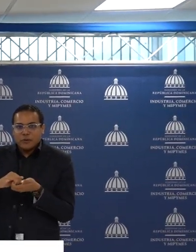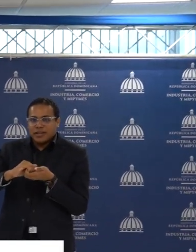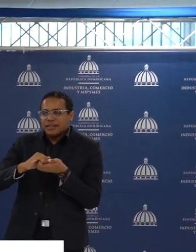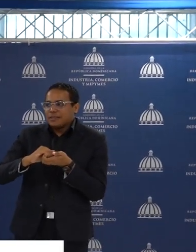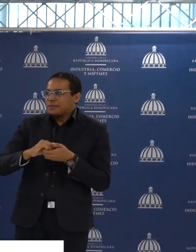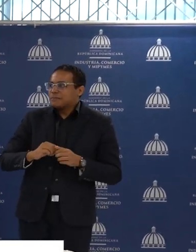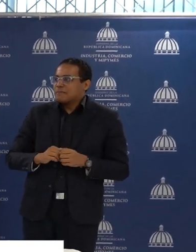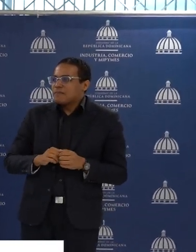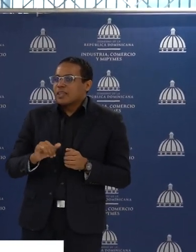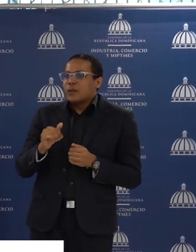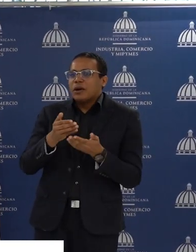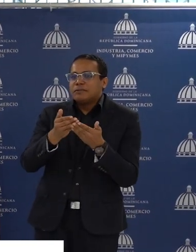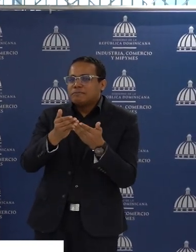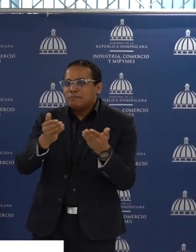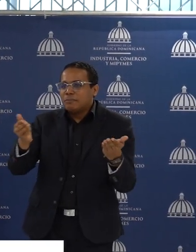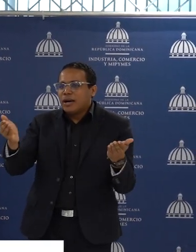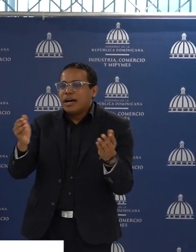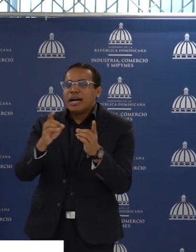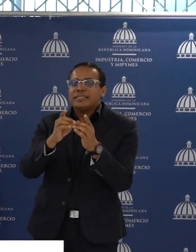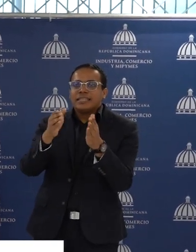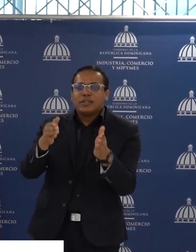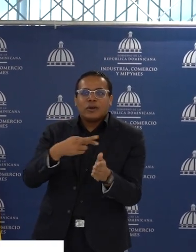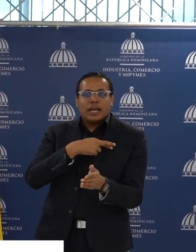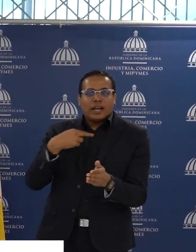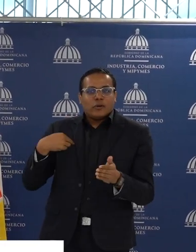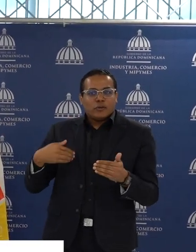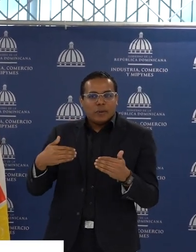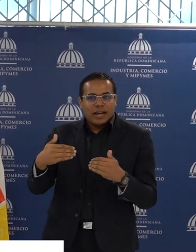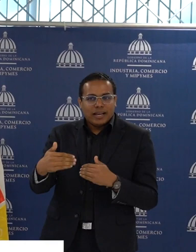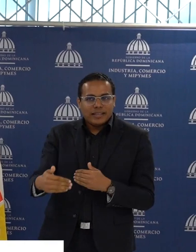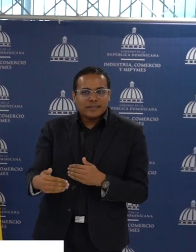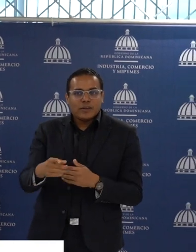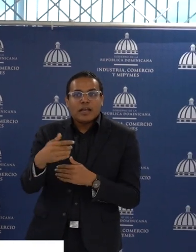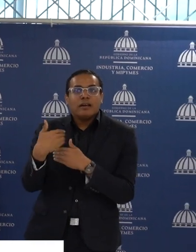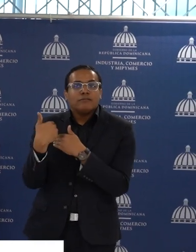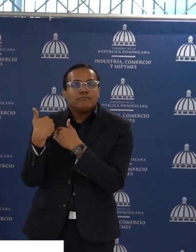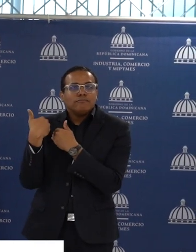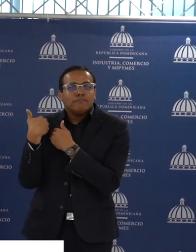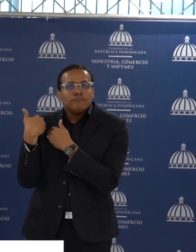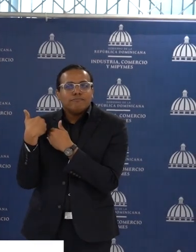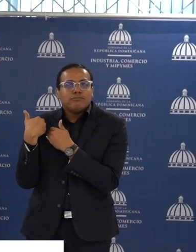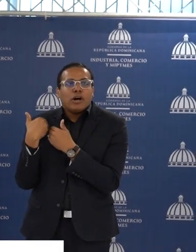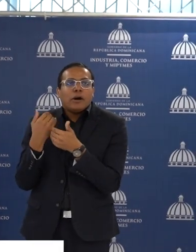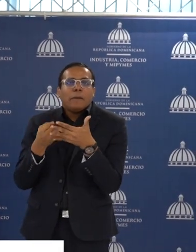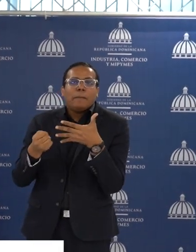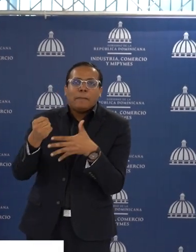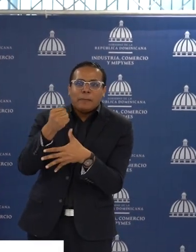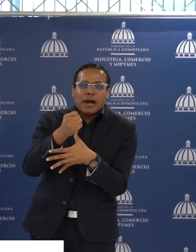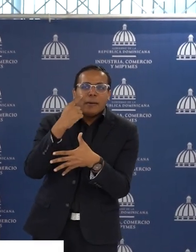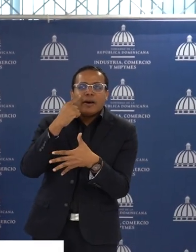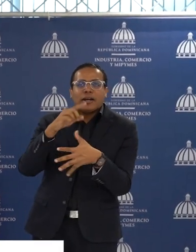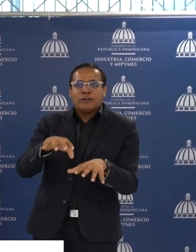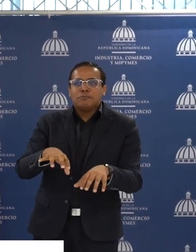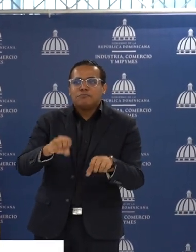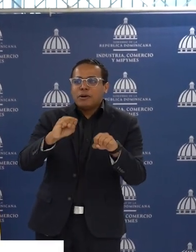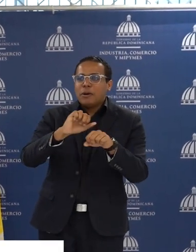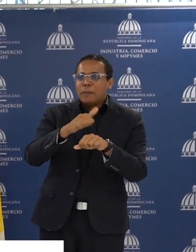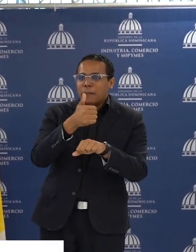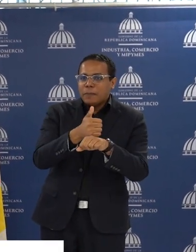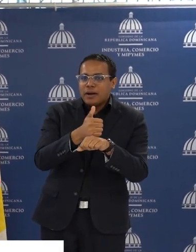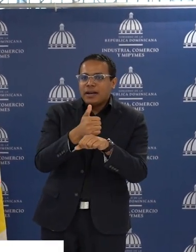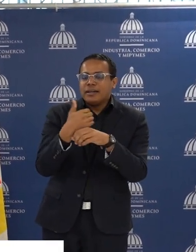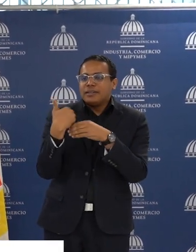cultura de inclusión social laboral a personas con discapacidad, el ministro de Industria, Comercio y MIPYMES, Víctor Hito Bisonó, firmó un acuerdo